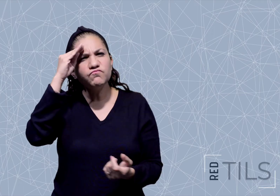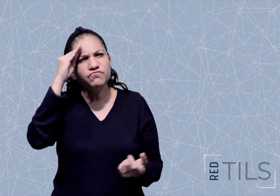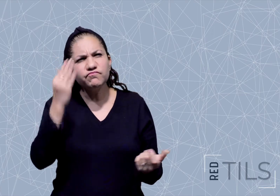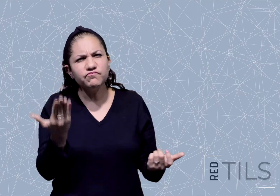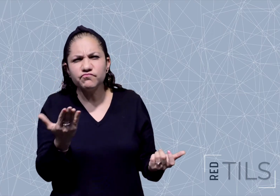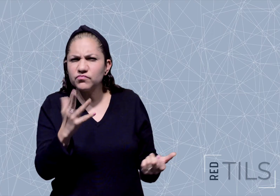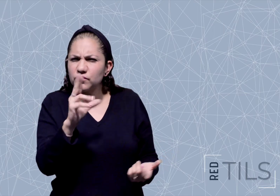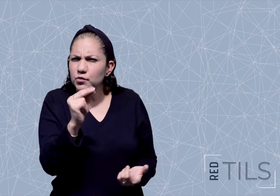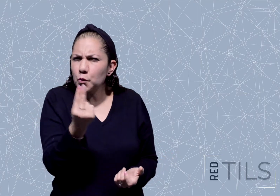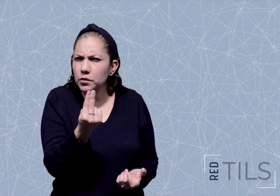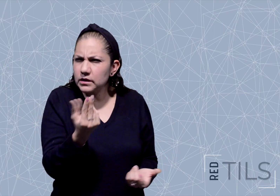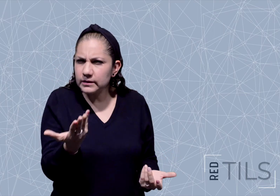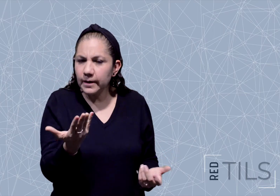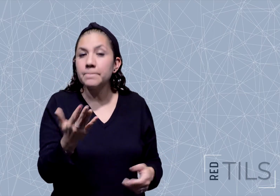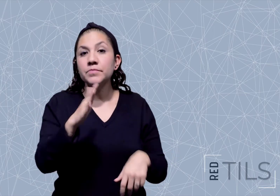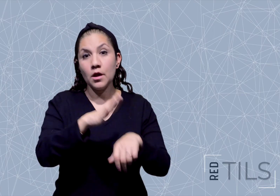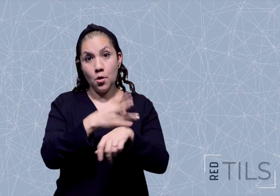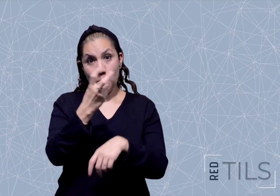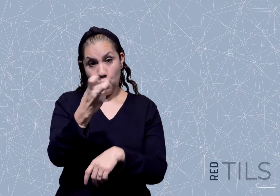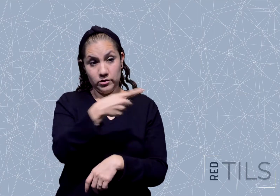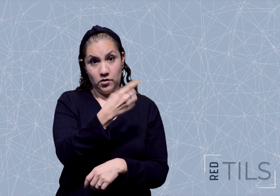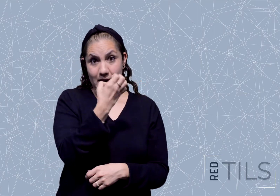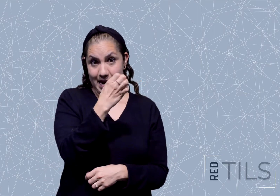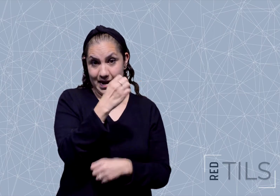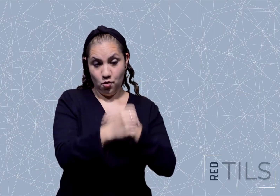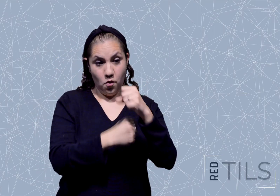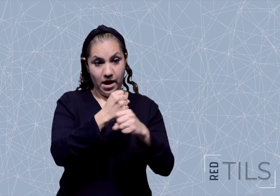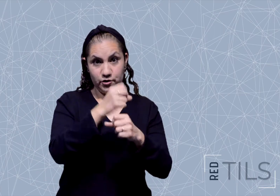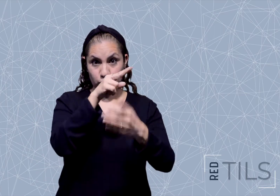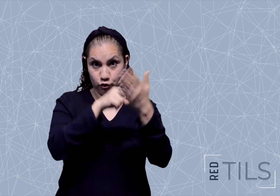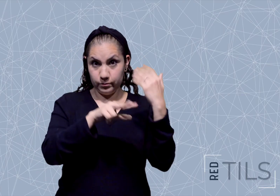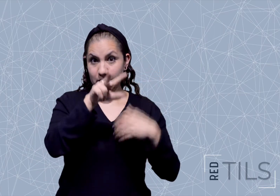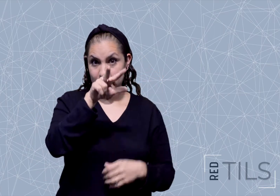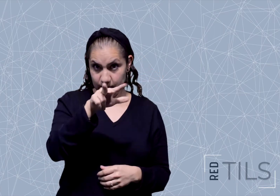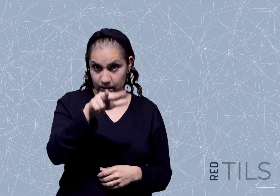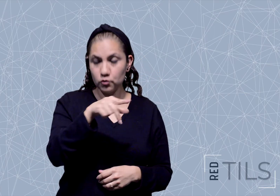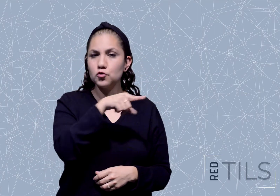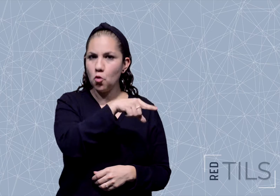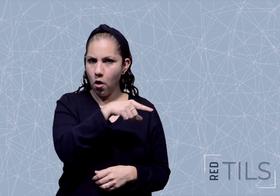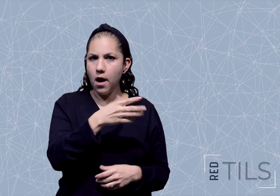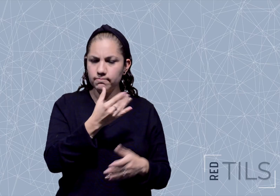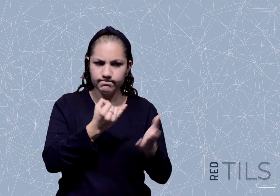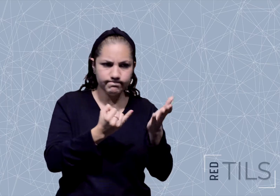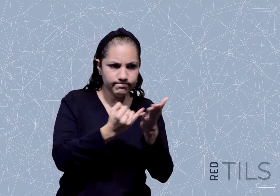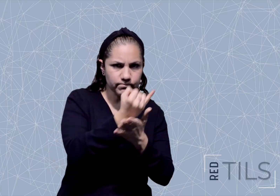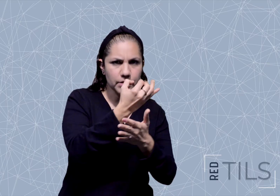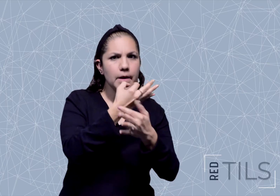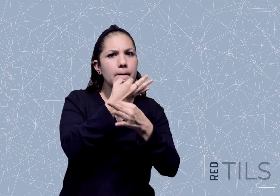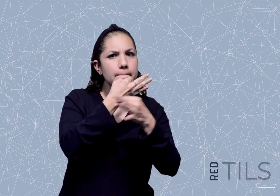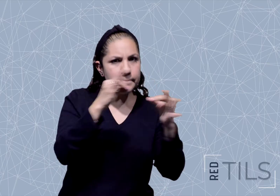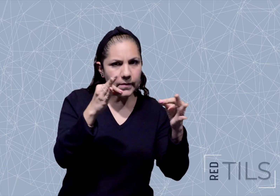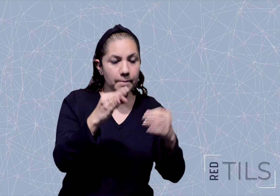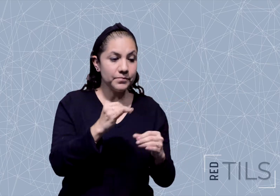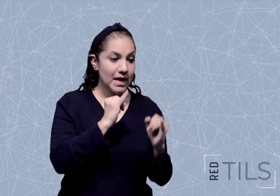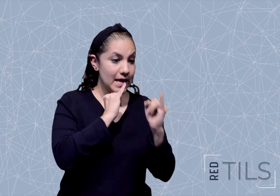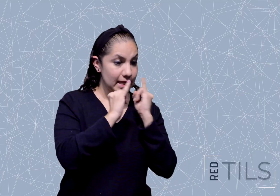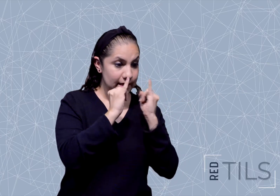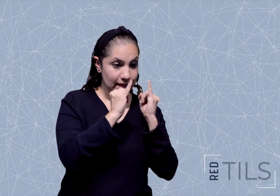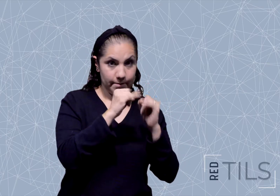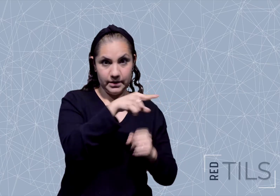a una remuneración justa. Es por ello que en enero del 2018 se estableció que los intérpretes de